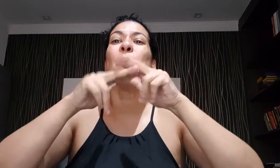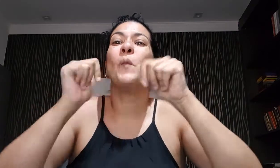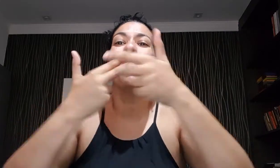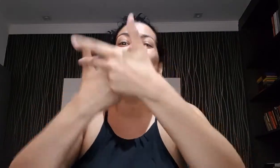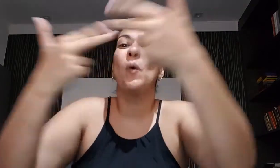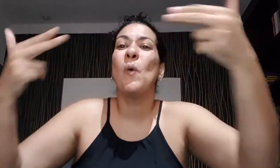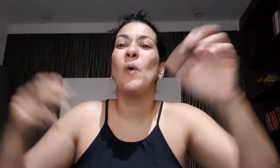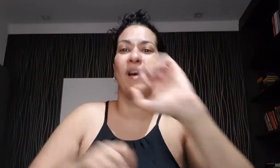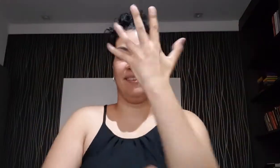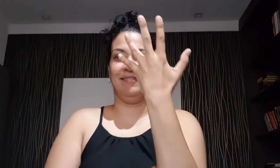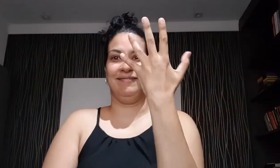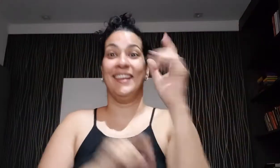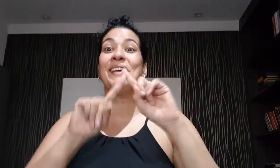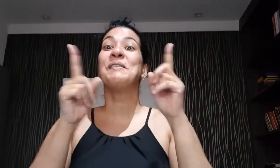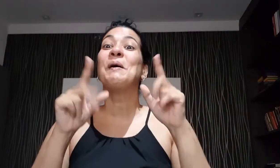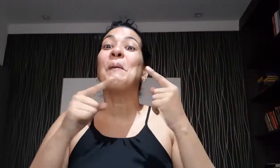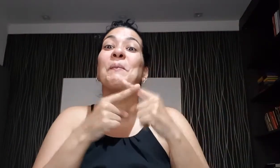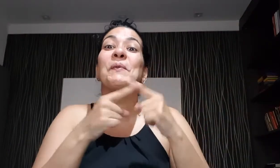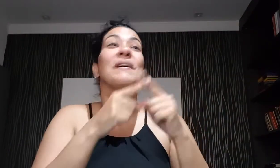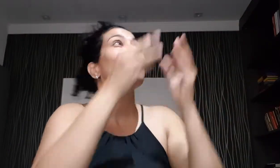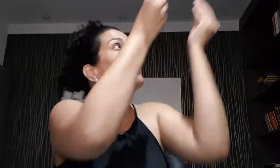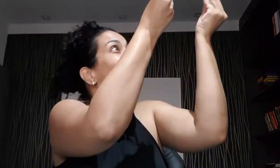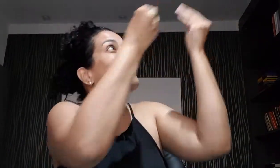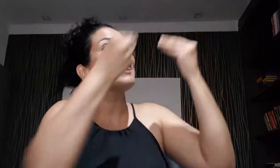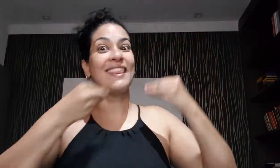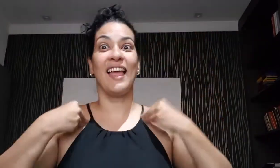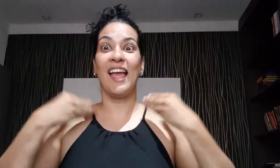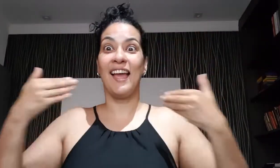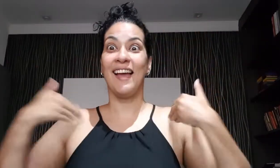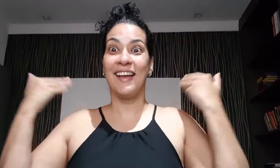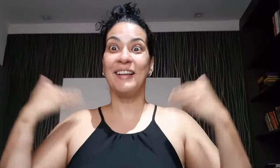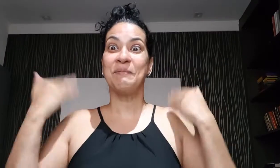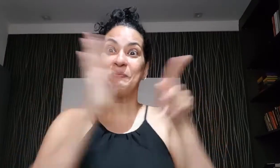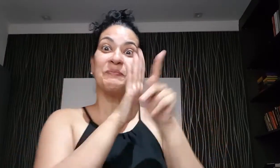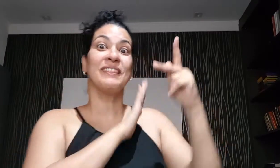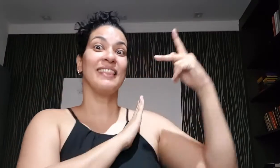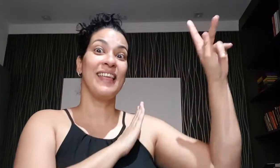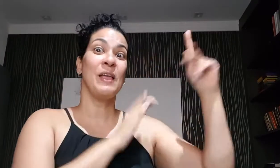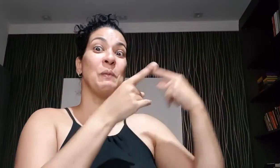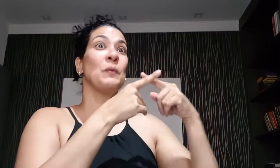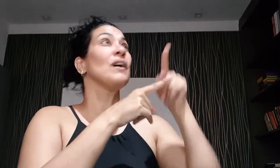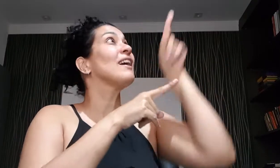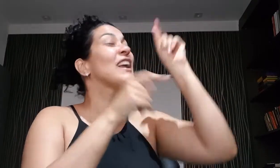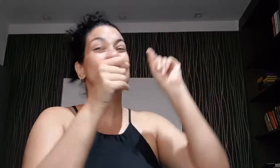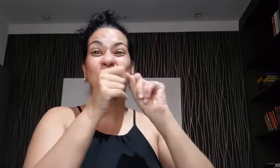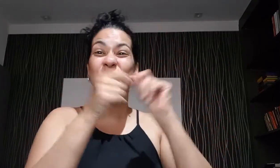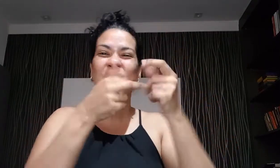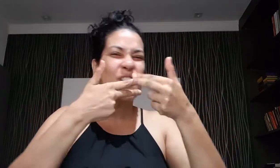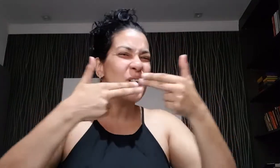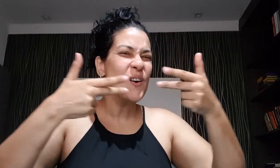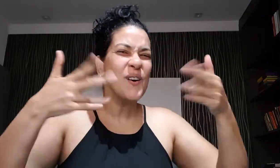que Ele está fazendo na minha vida, pelo que Ele ainda vai fazer na minha vida, eu vou me alegrar. Eu